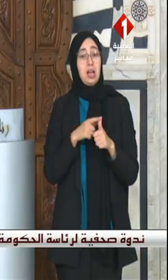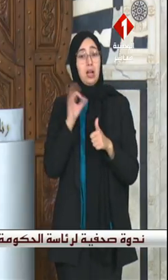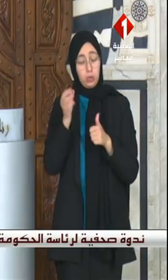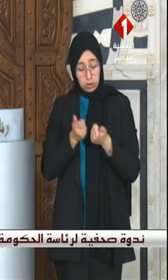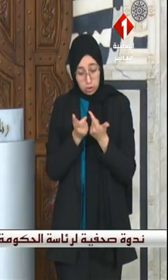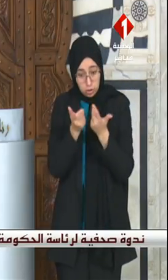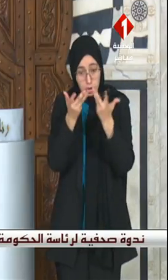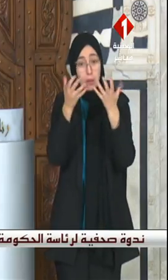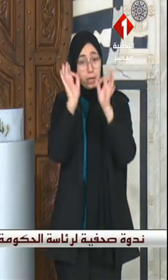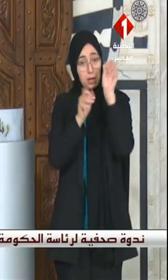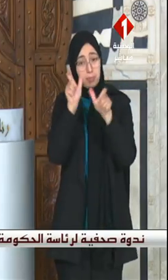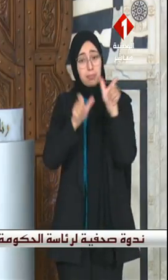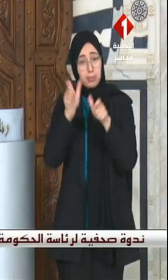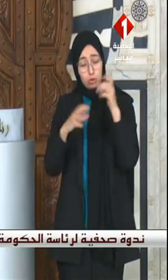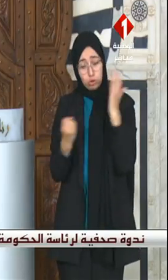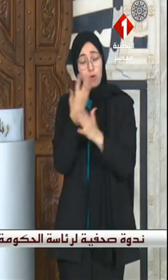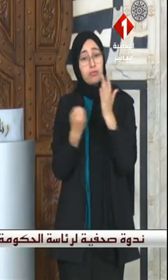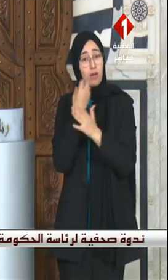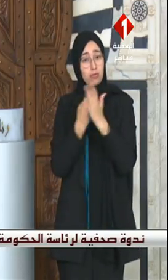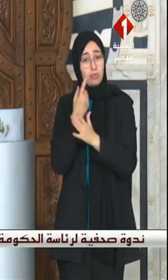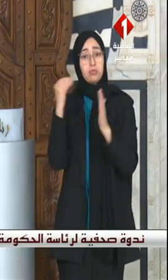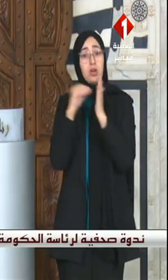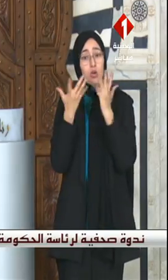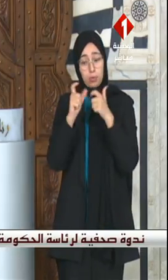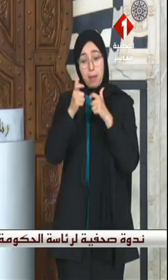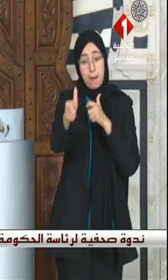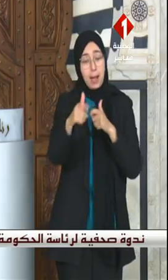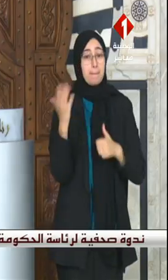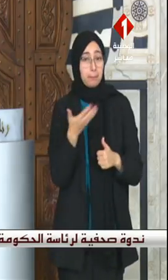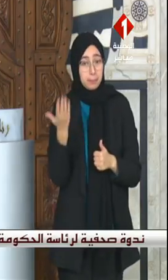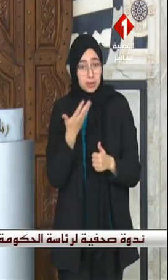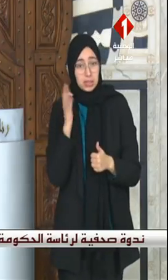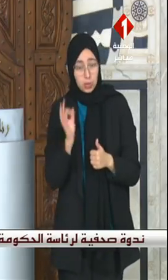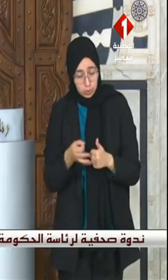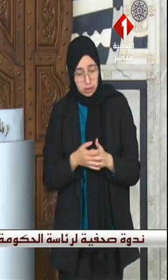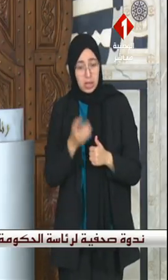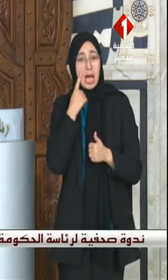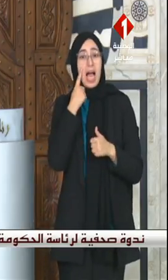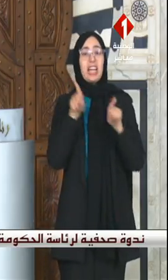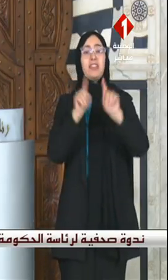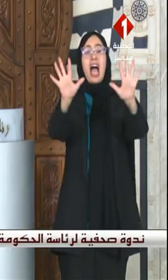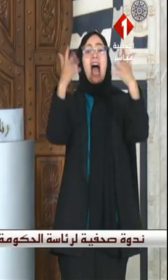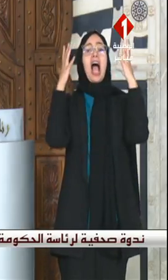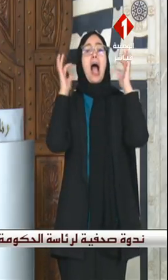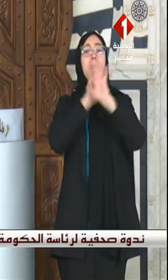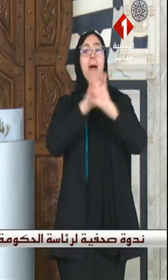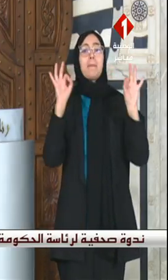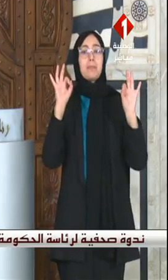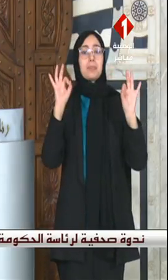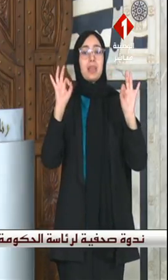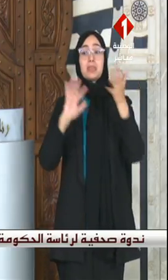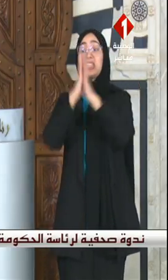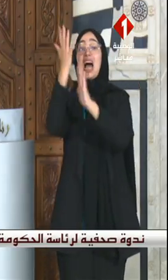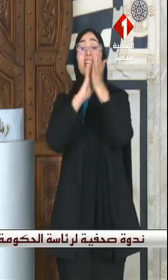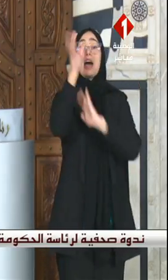الحالات مازالوا قاعدين نسجلوا فيهم، العدوى مازالت، احنا كأننا في غابة لوثو أبخي